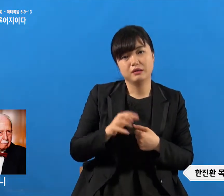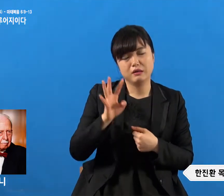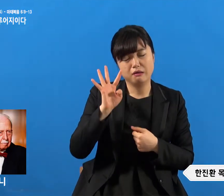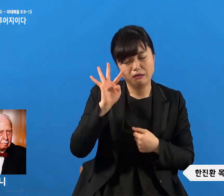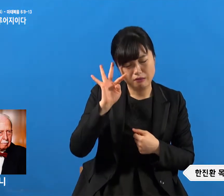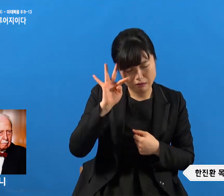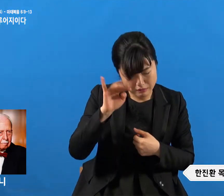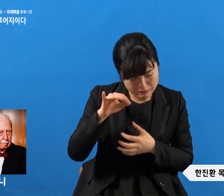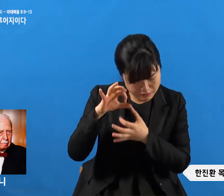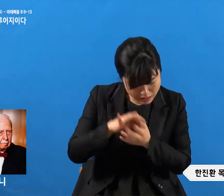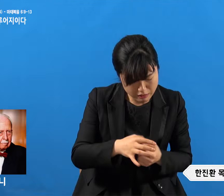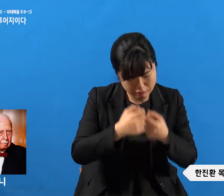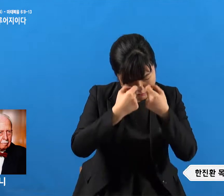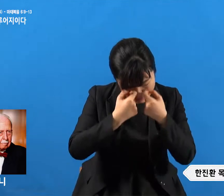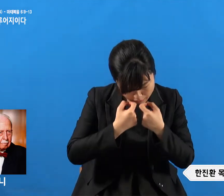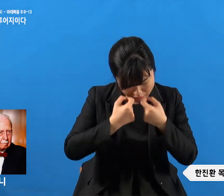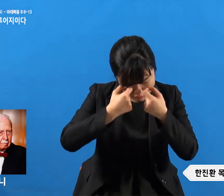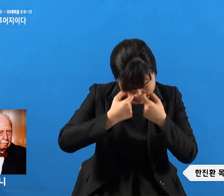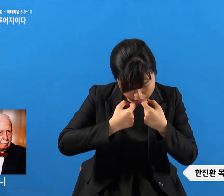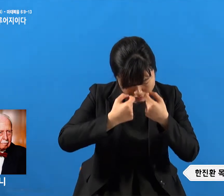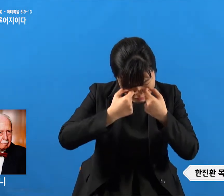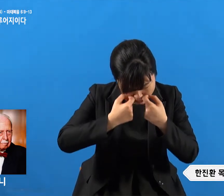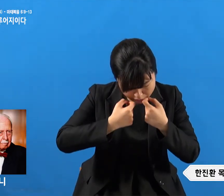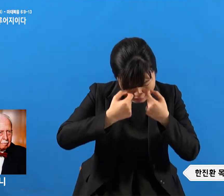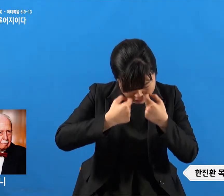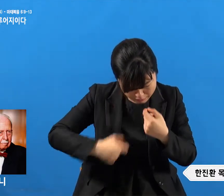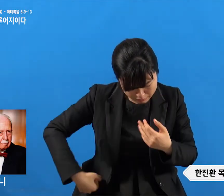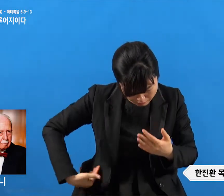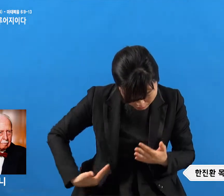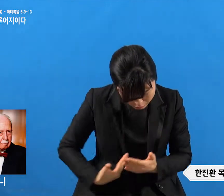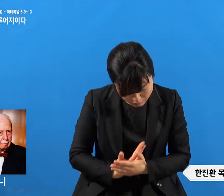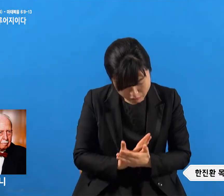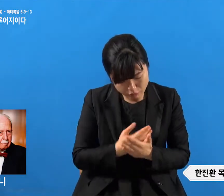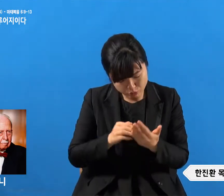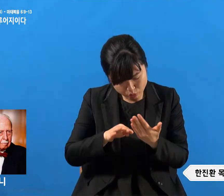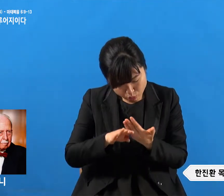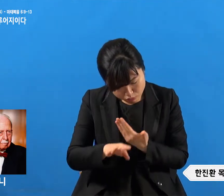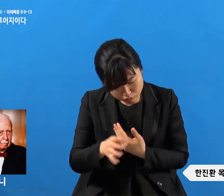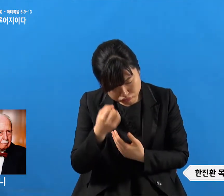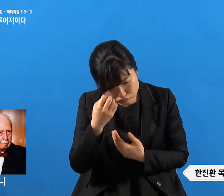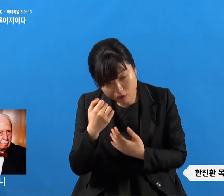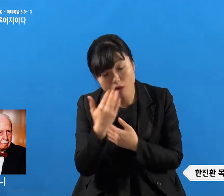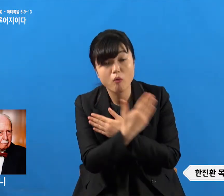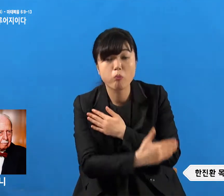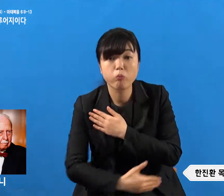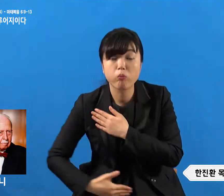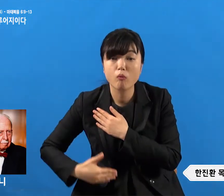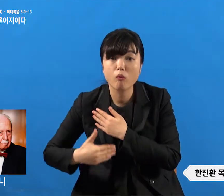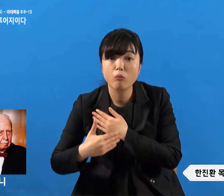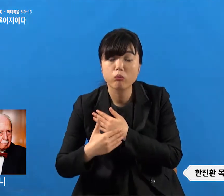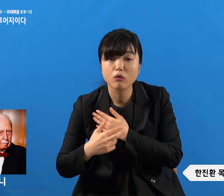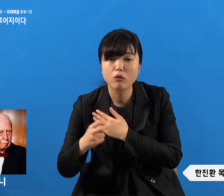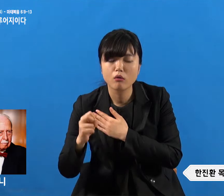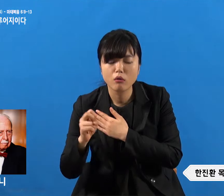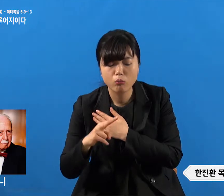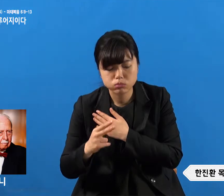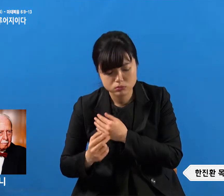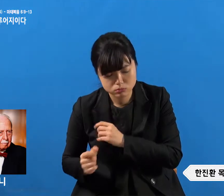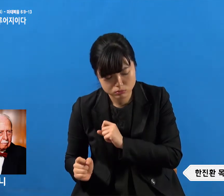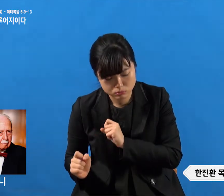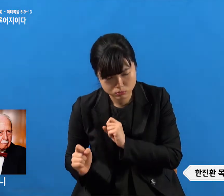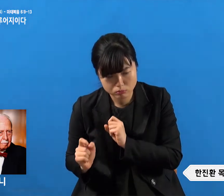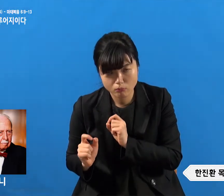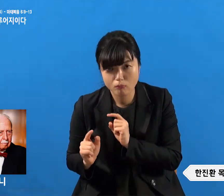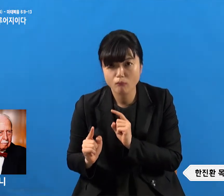며칠을 그렇게 울고 났는데 이상한 일이 일어났습니다. 몸이 몰라보게 이렇게 호전이